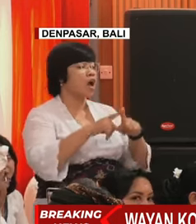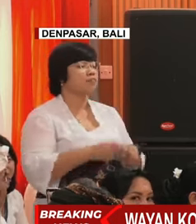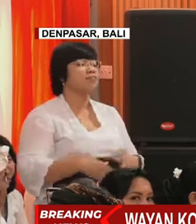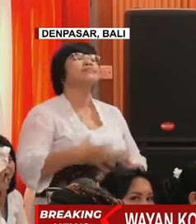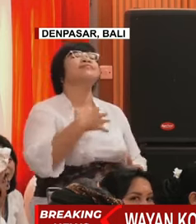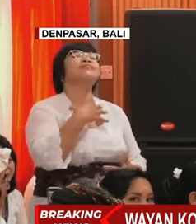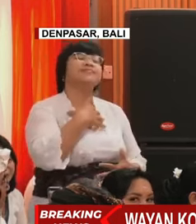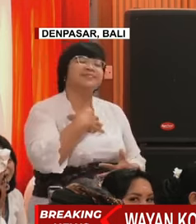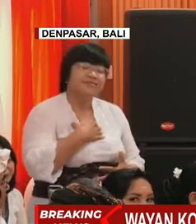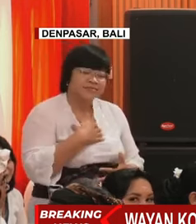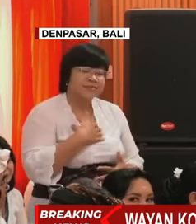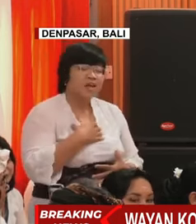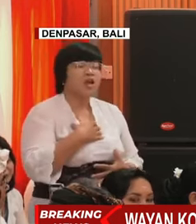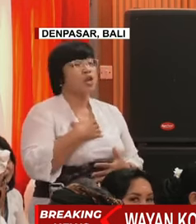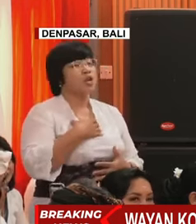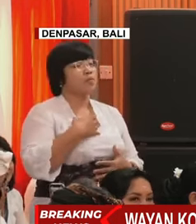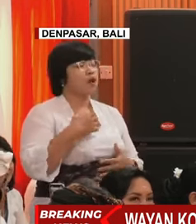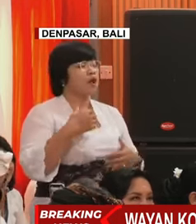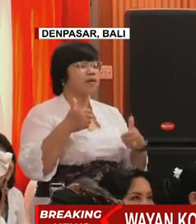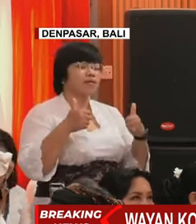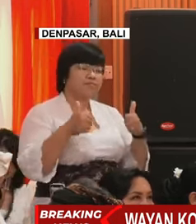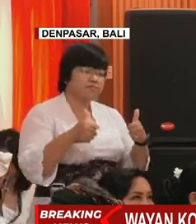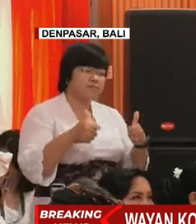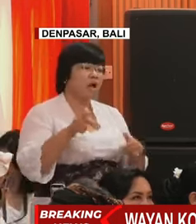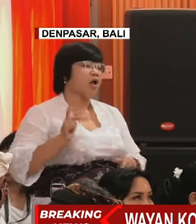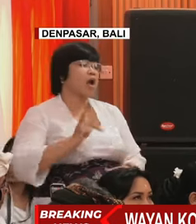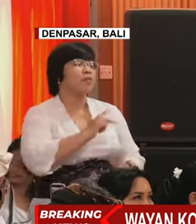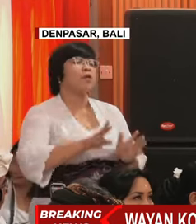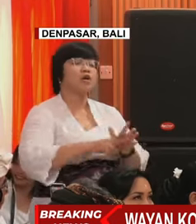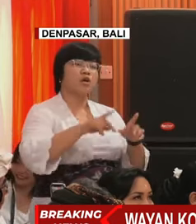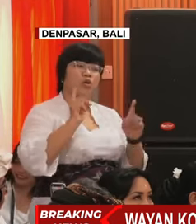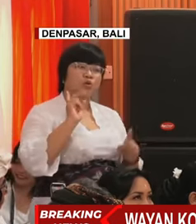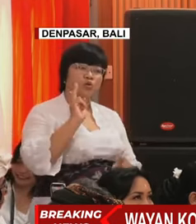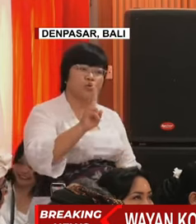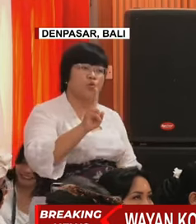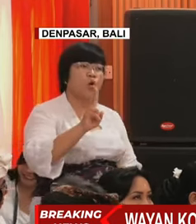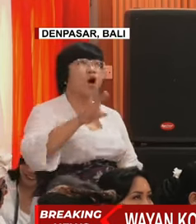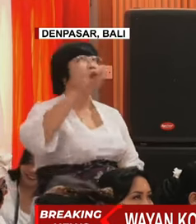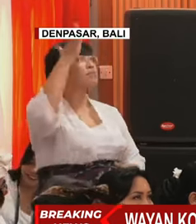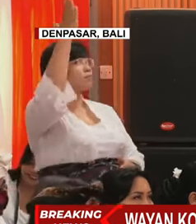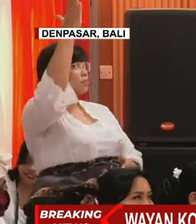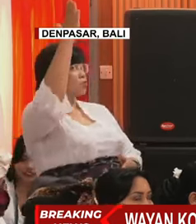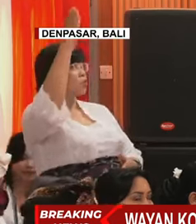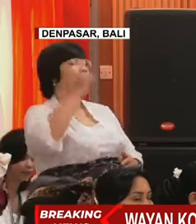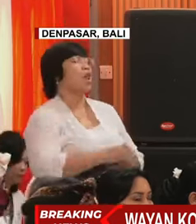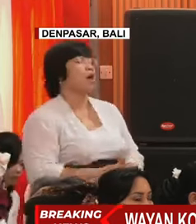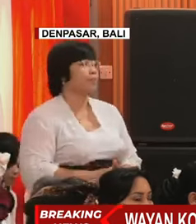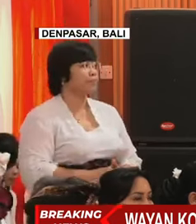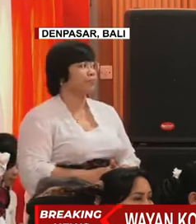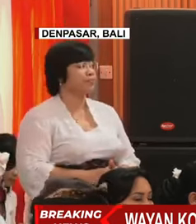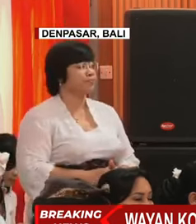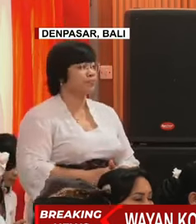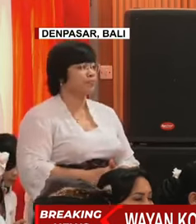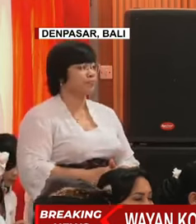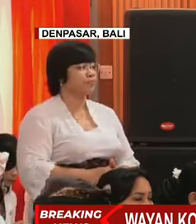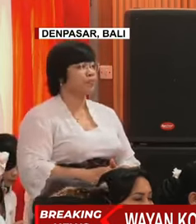eh apa linearitas eh kesepakatan tingkat elit Pusat di kimp plus dengan kondisi di lapangan